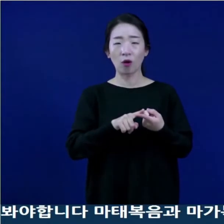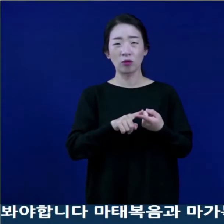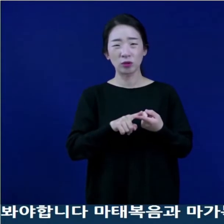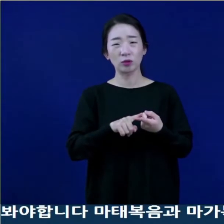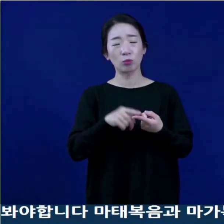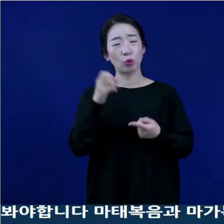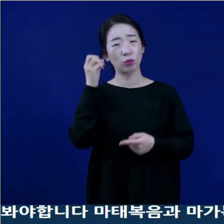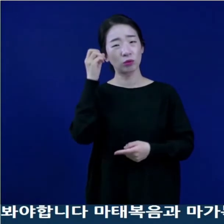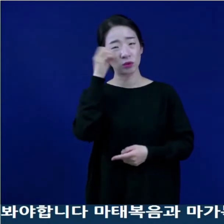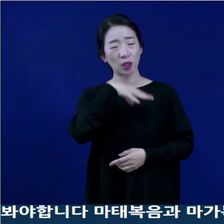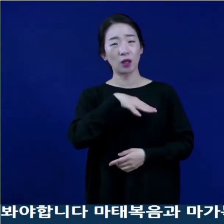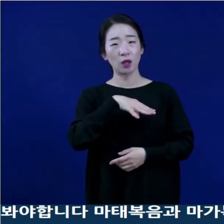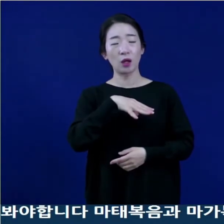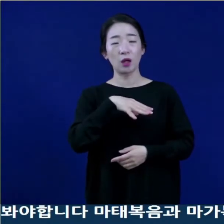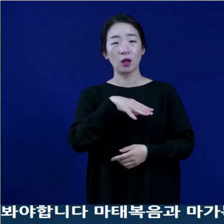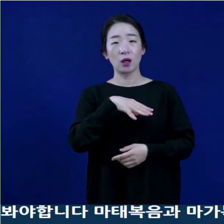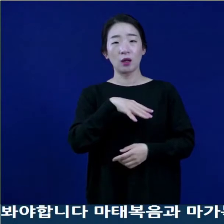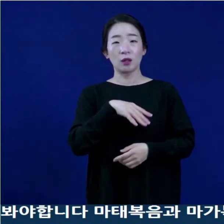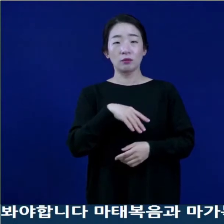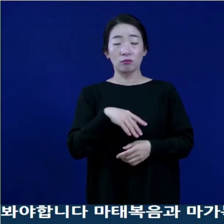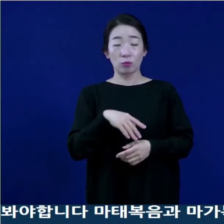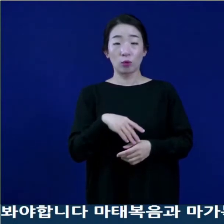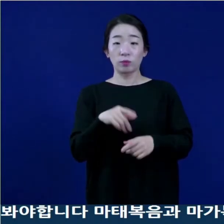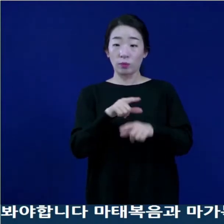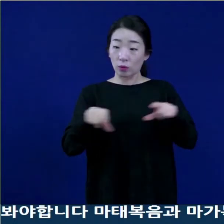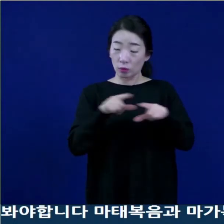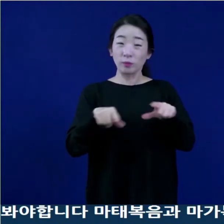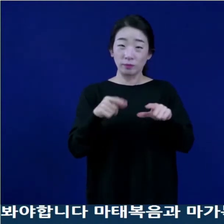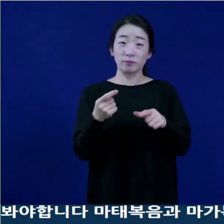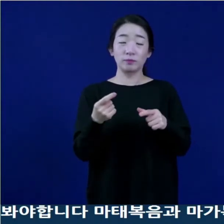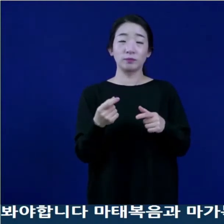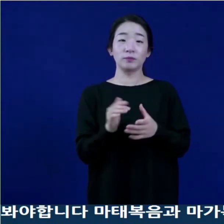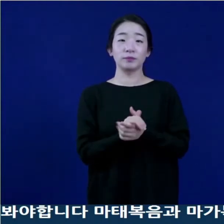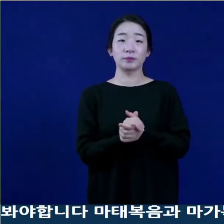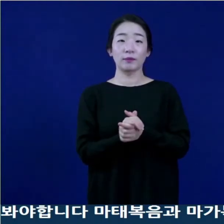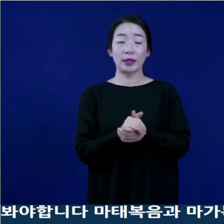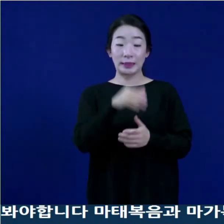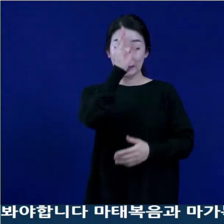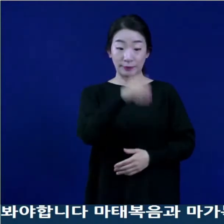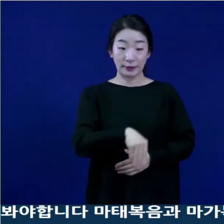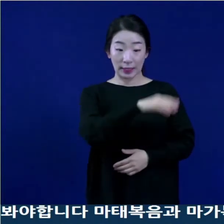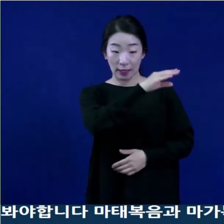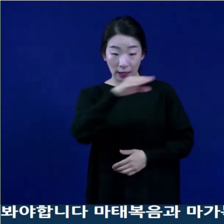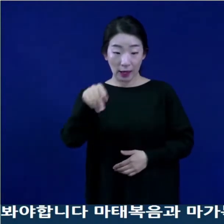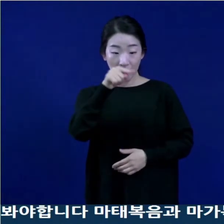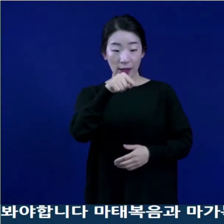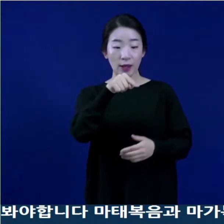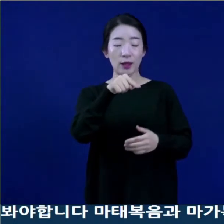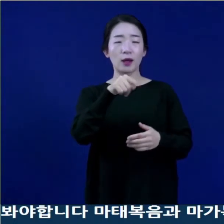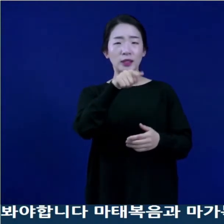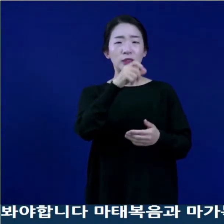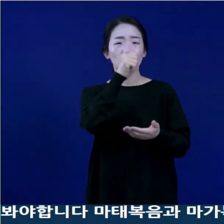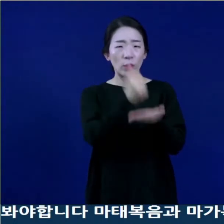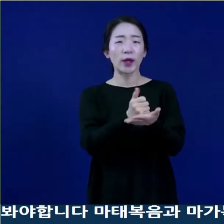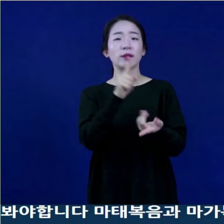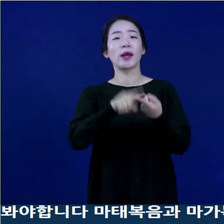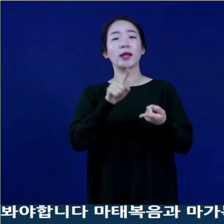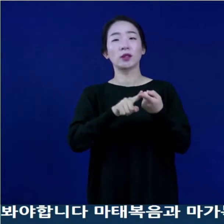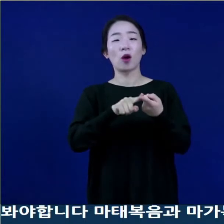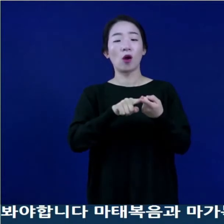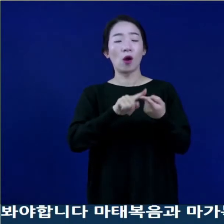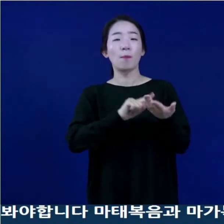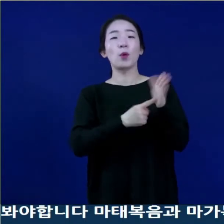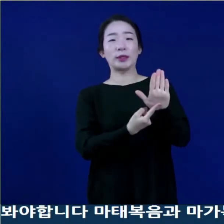합니다. 더 많은 경우 십자가에 처형되는 사람에게 이 사람의 죄가 뭐다라는 표식을 해두었답니다. 그럴